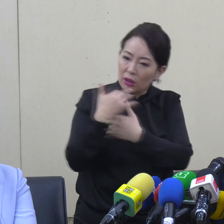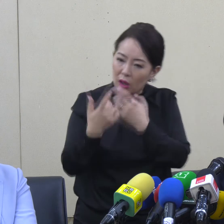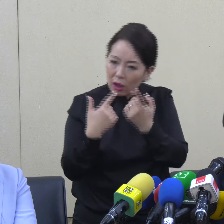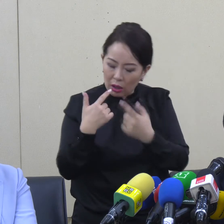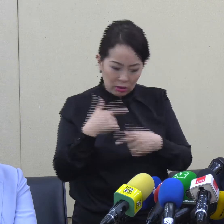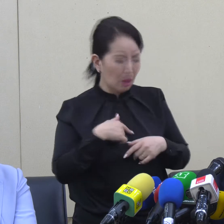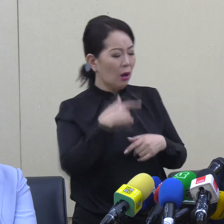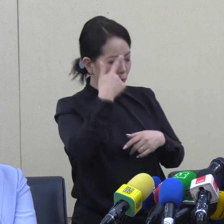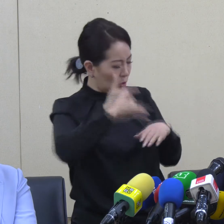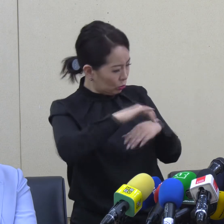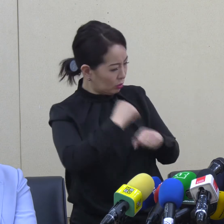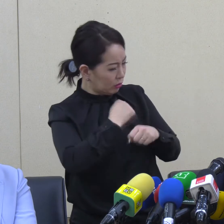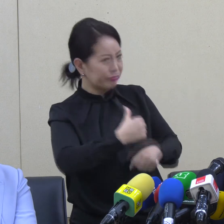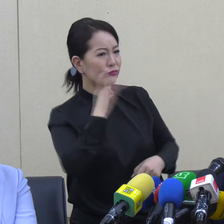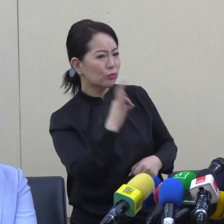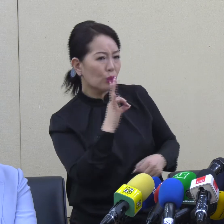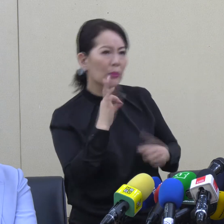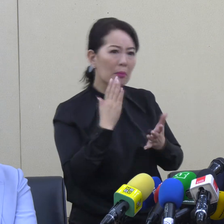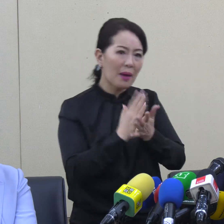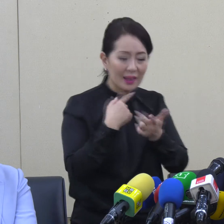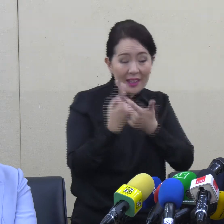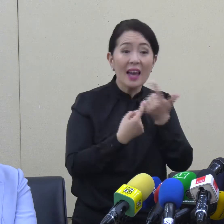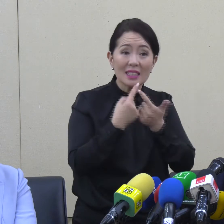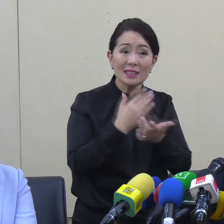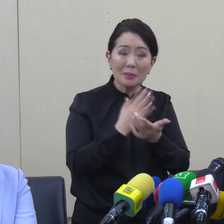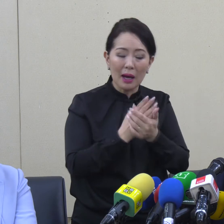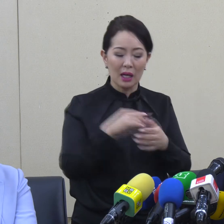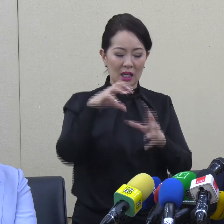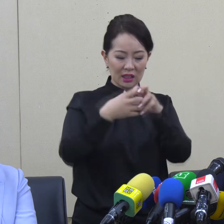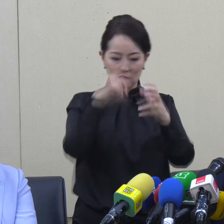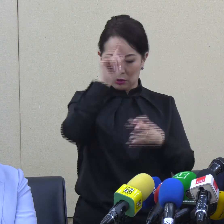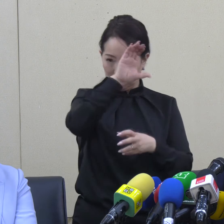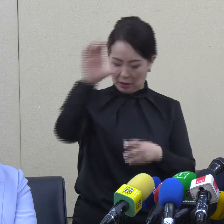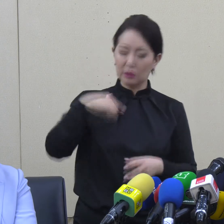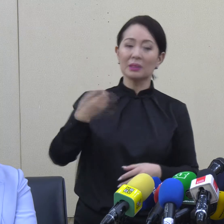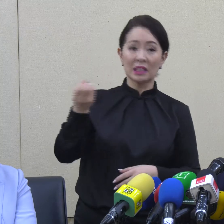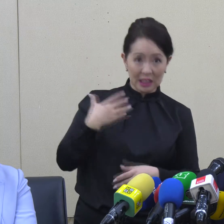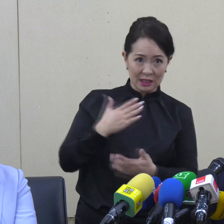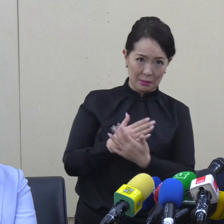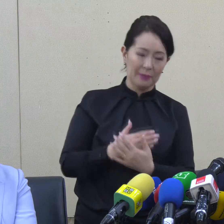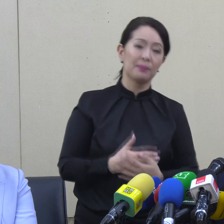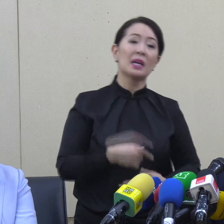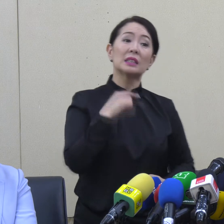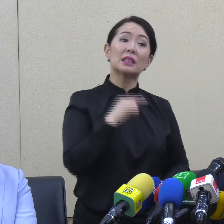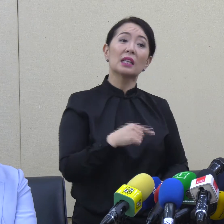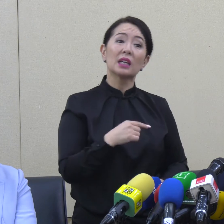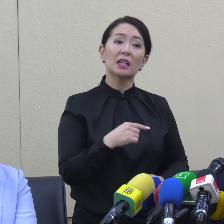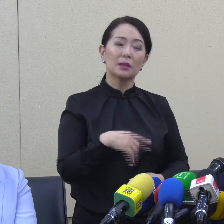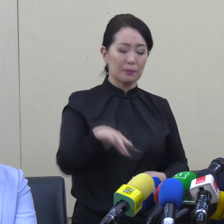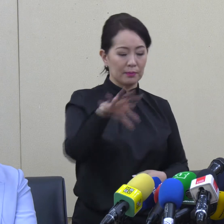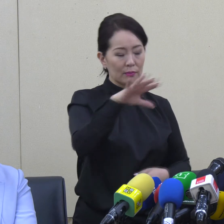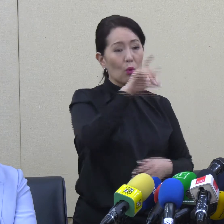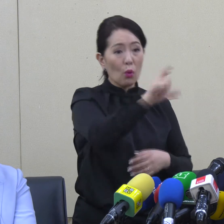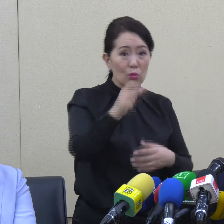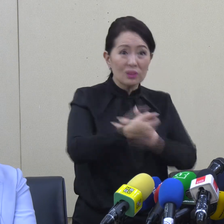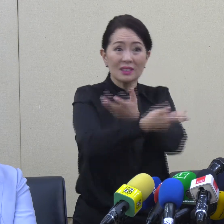болж байна гэж бод ярьцж байгаа. Дэлхийн эрүүл мэндийн байгууллагч бас хэлж байгаа. За тэгээд та бүхэнд бас ард иргэдтэй